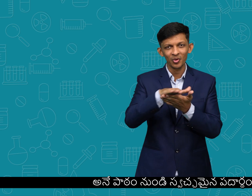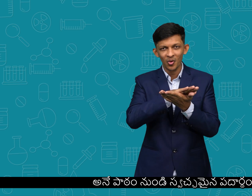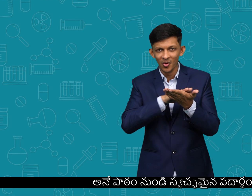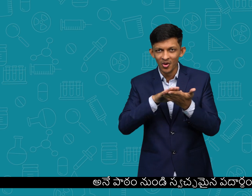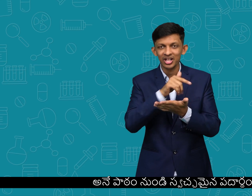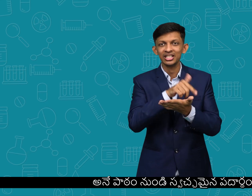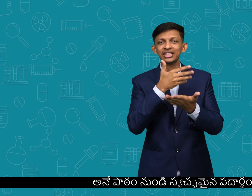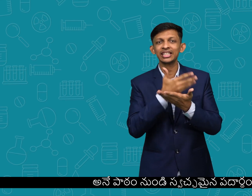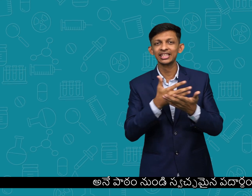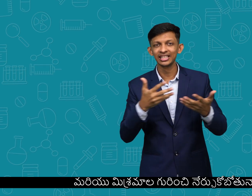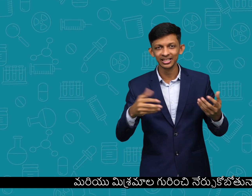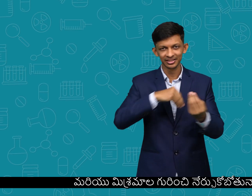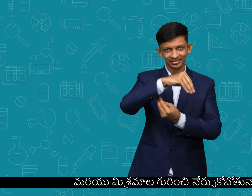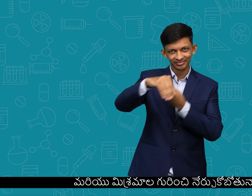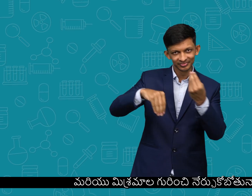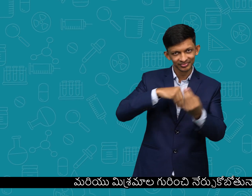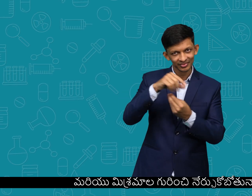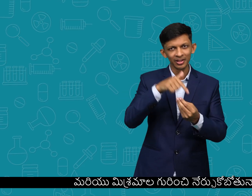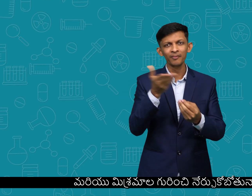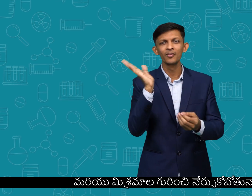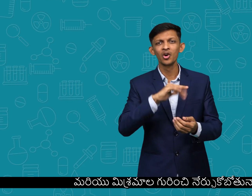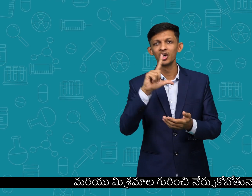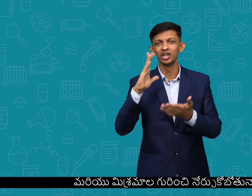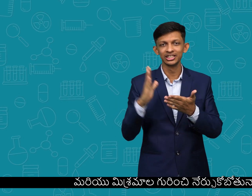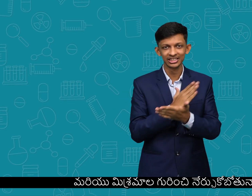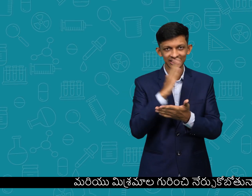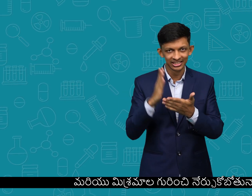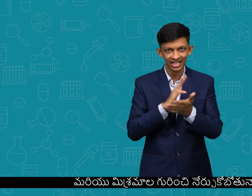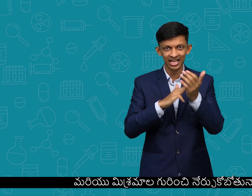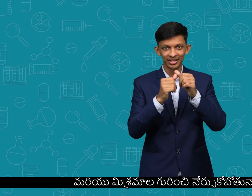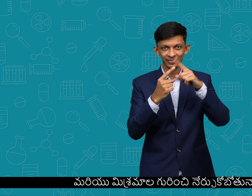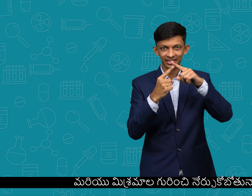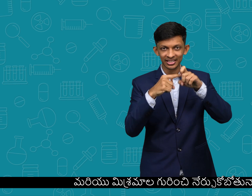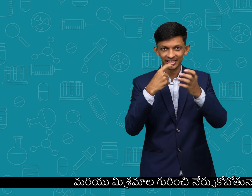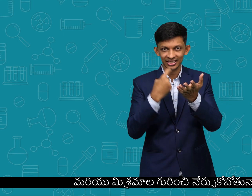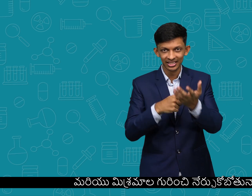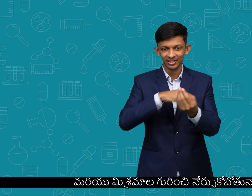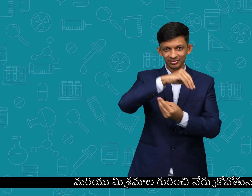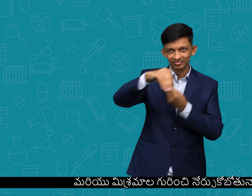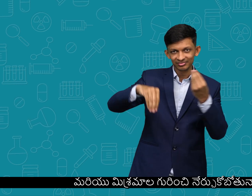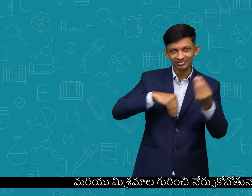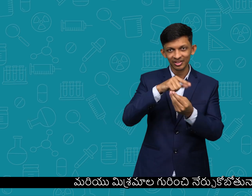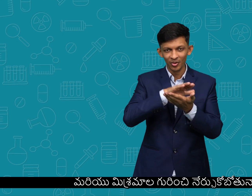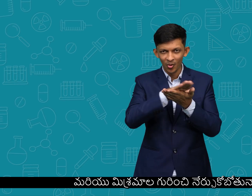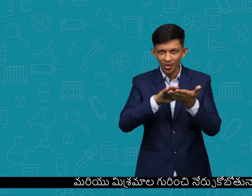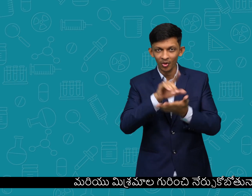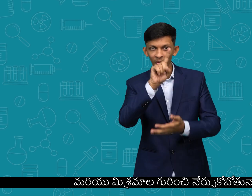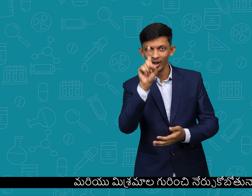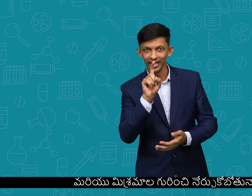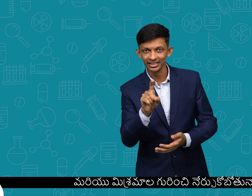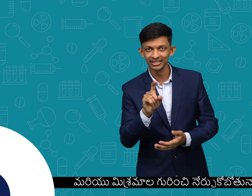నుండి స్వచ్ఛమైన పదార్థం మరియు మిశ్రమాల గురించి నేర్చుకోబోతున్నాం.